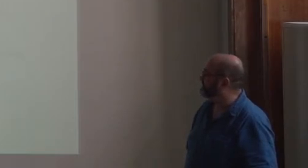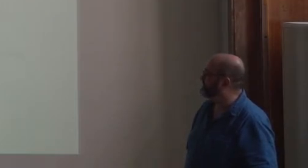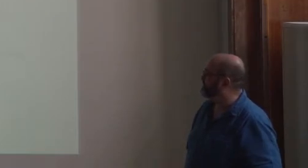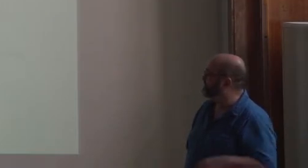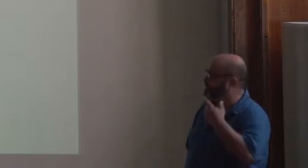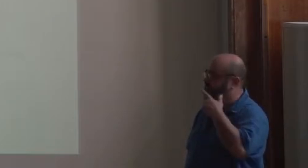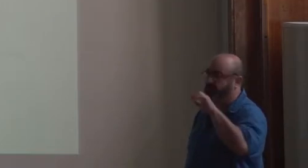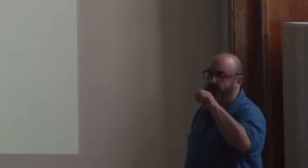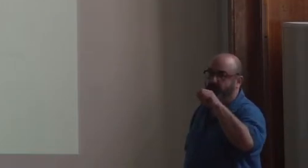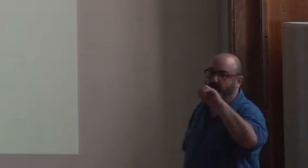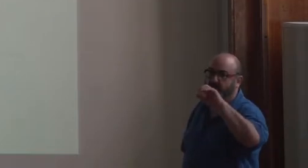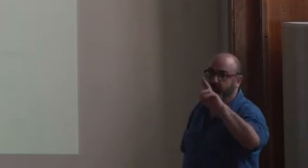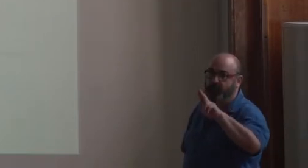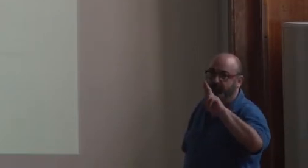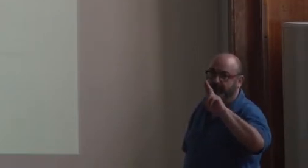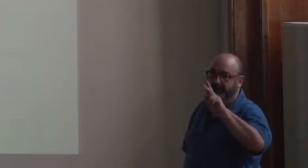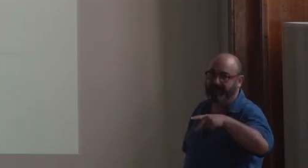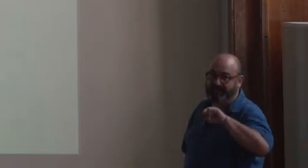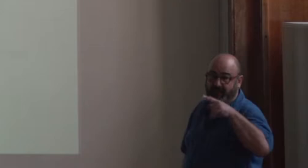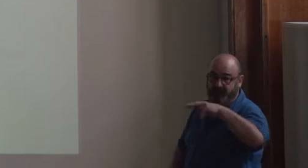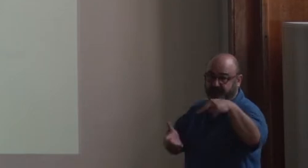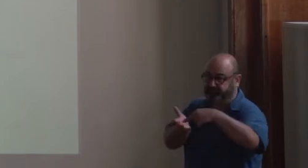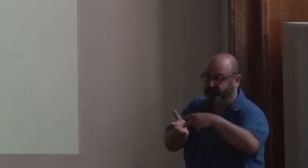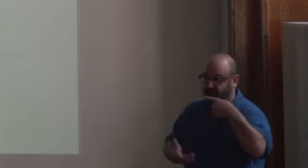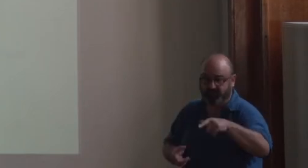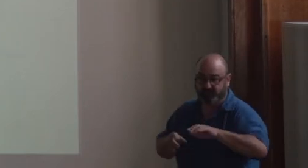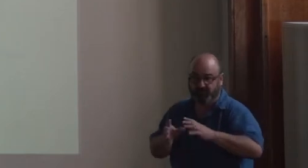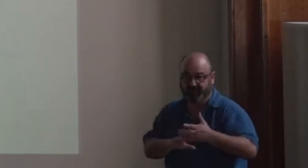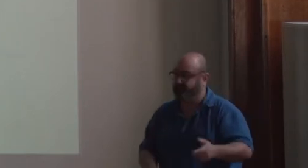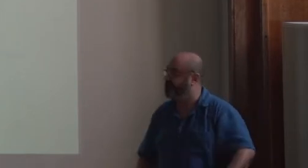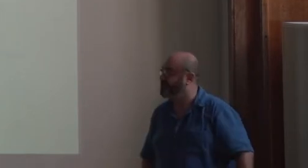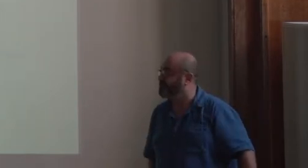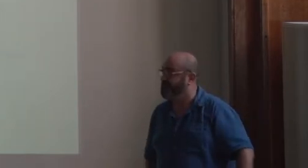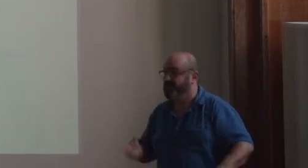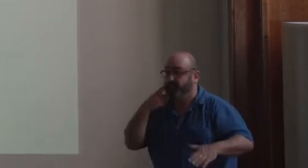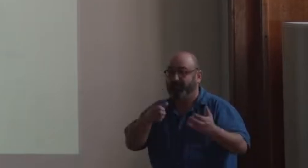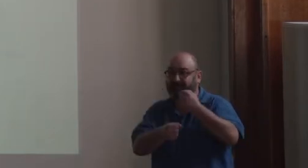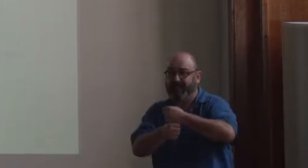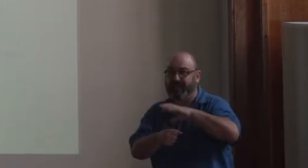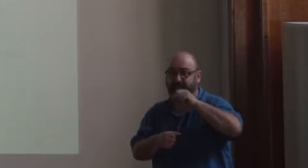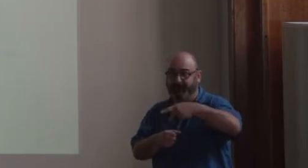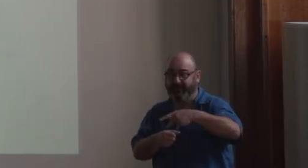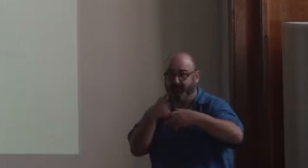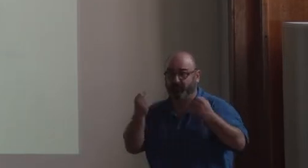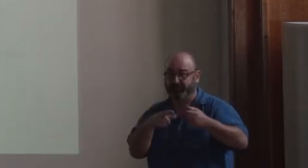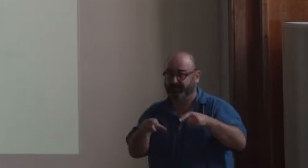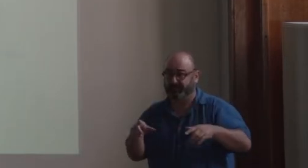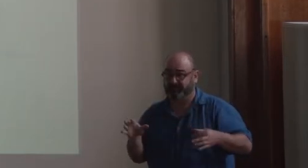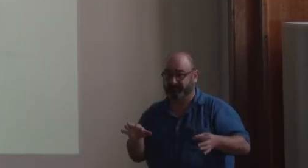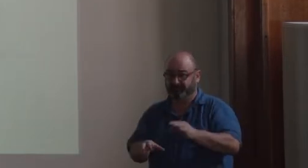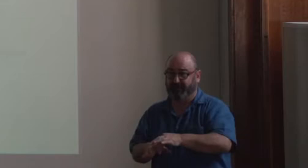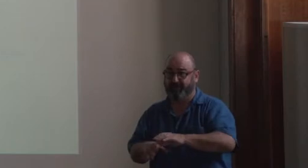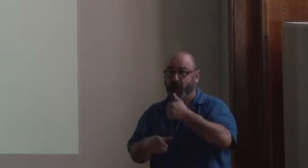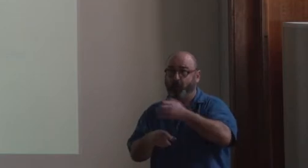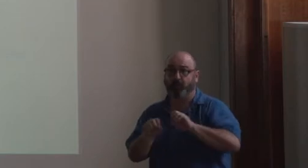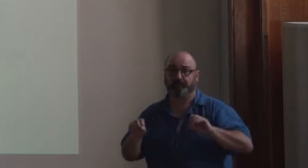UPY. Donc si vous voulez juste vous amuser à émettre des access points pour faire de la publicité pour quelque chose, c'est pas trop cher, vous êtes à partir